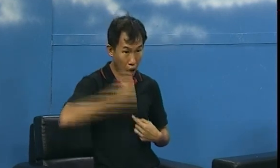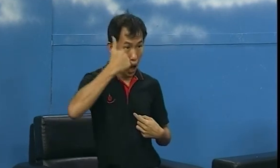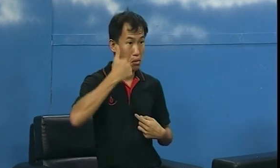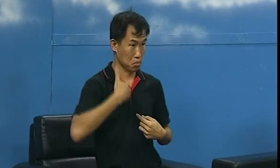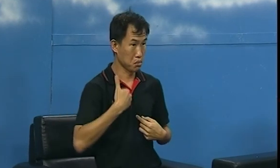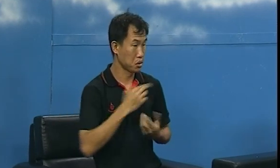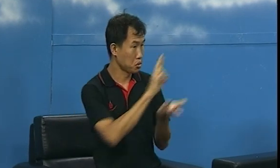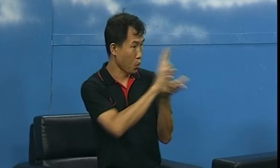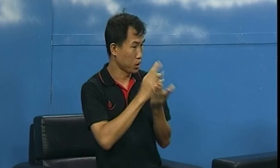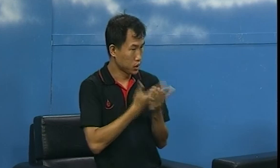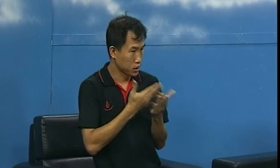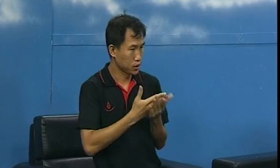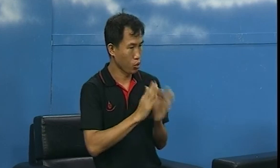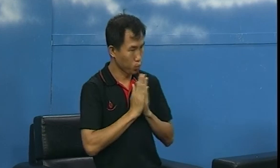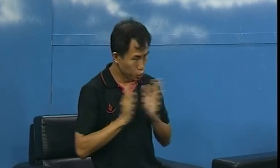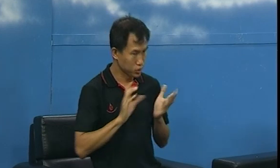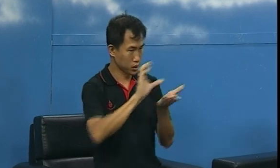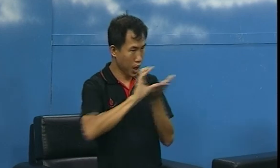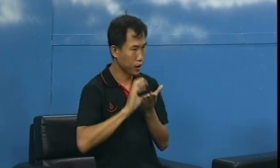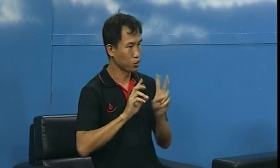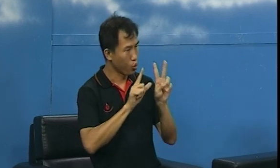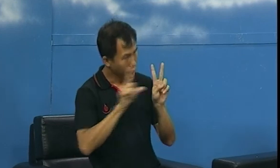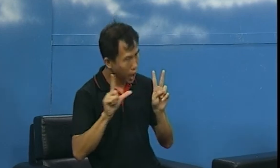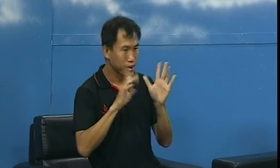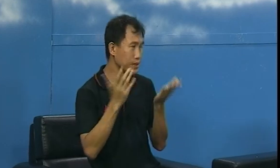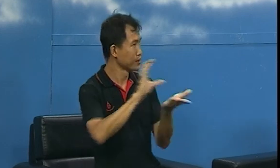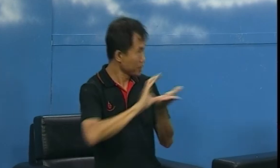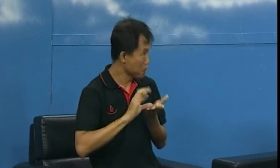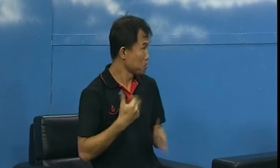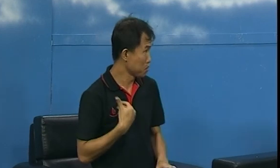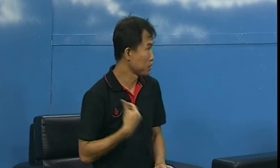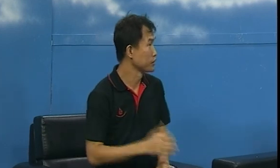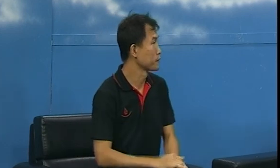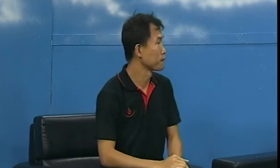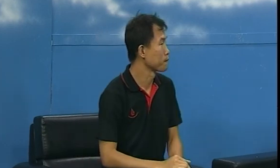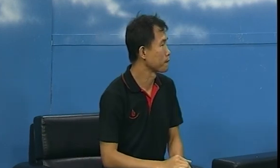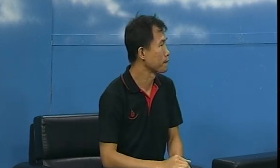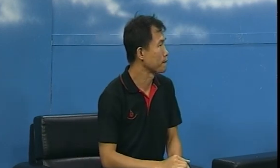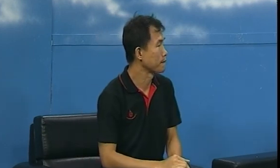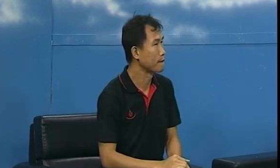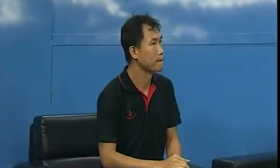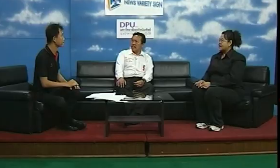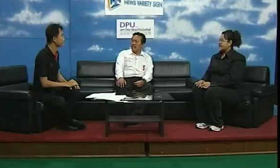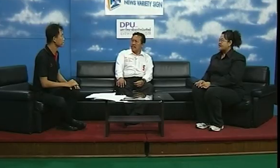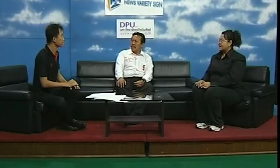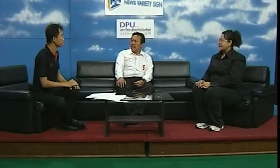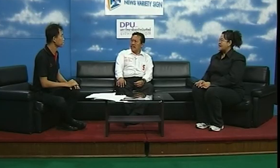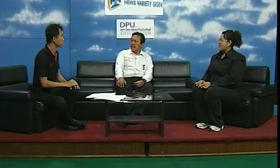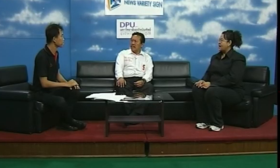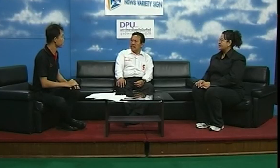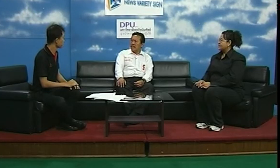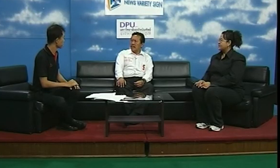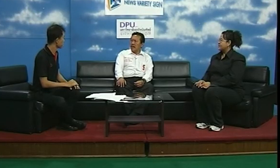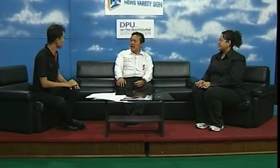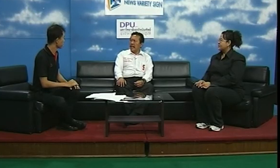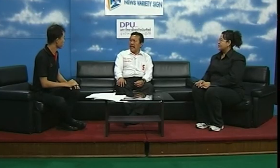มาถาเกคนหหนวกนั้ได้ชนะก็จะไม่ค่อยจะมรังวัลอะไรตรนี้มากเทาไร่ไม่ส้าว่าจะสนบสนนทางด้านอย่างนี้ได้อยไร